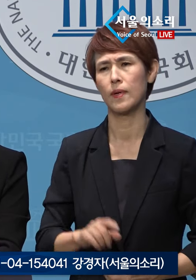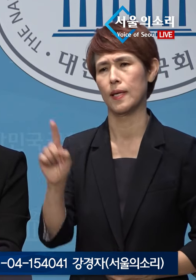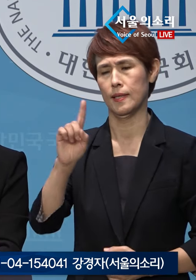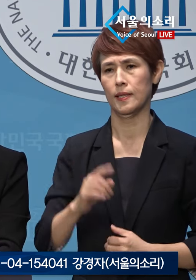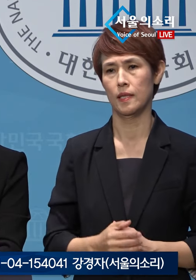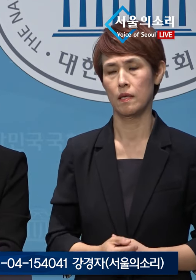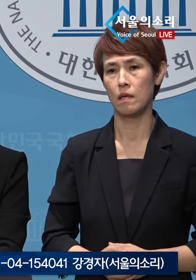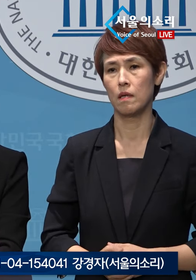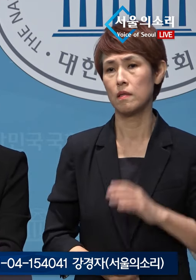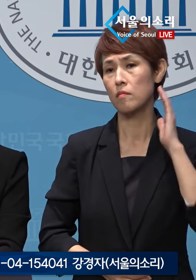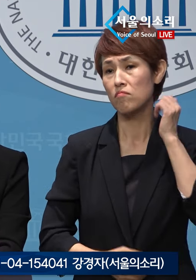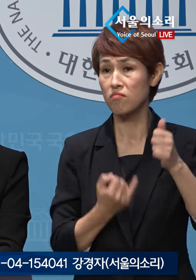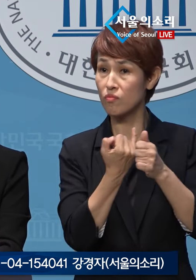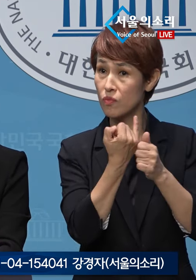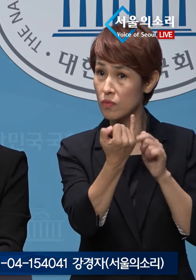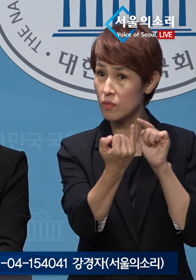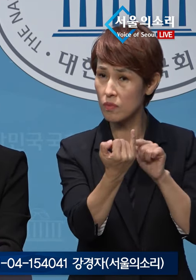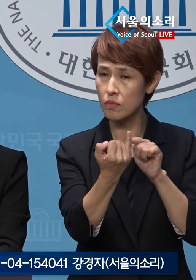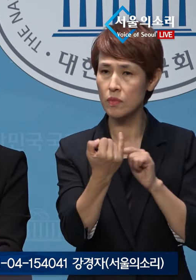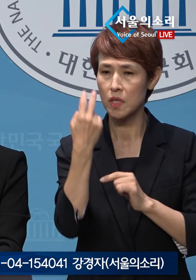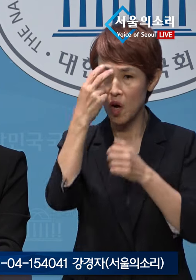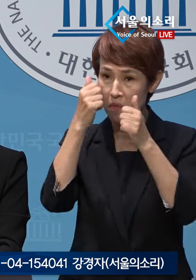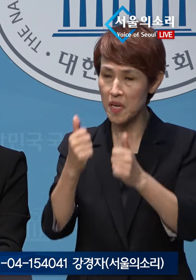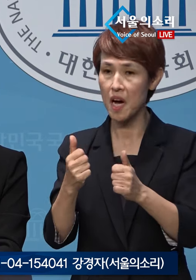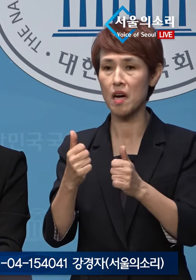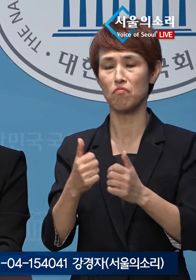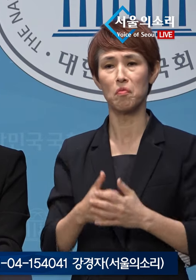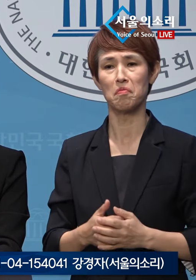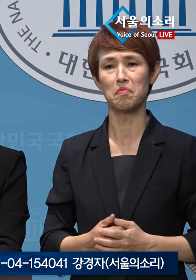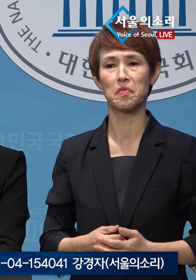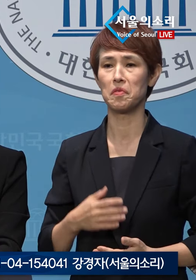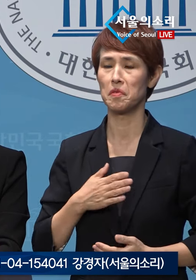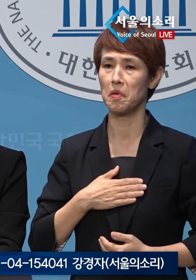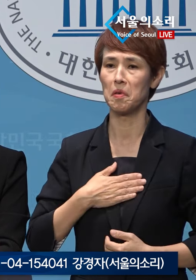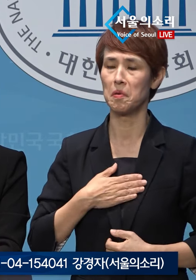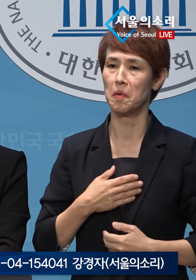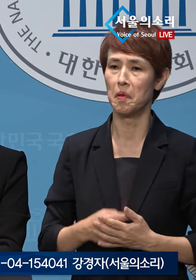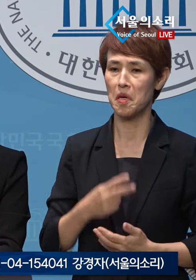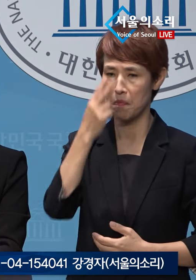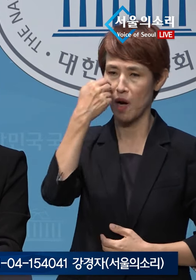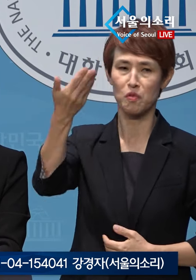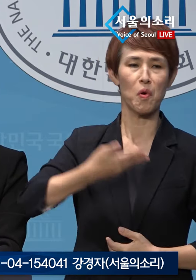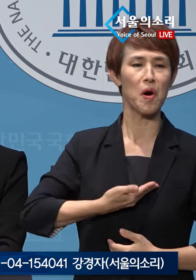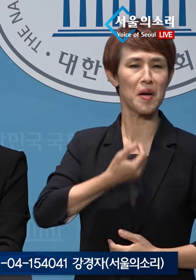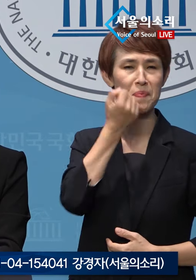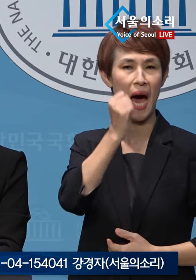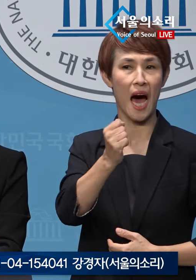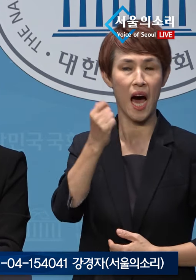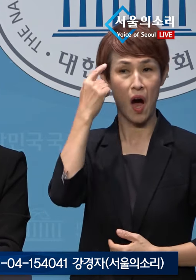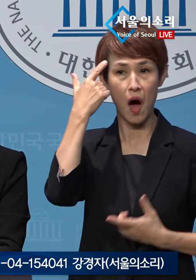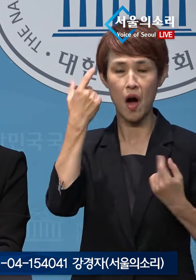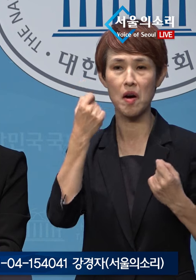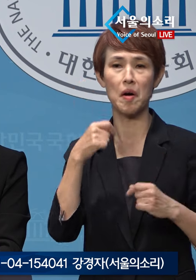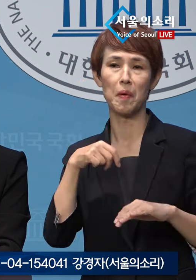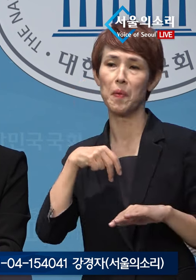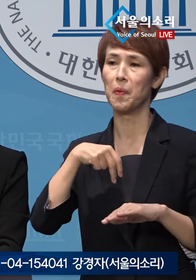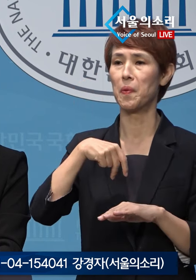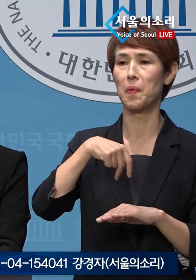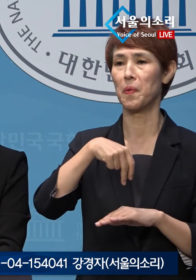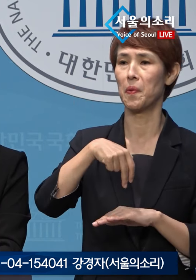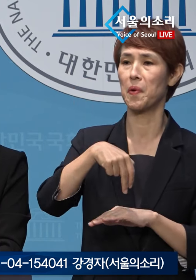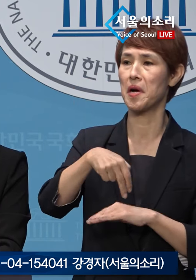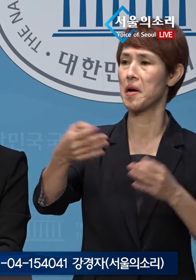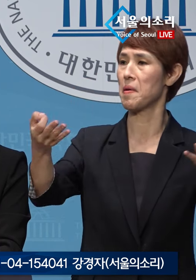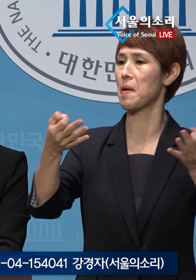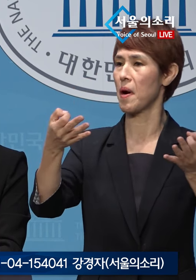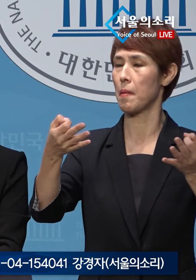더욱이 김건희 여사는 검찰의 면죄부를 자신하듯 연일 공개 행보로 언론을 화려하게 장식하며